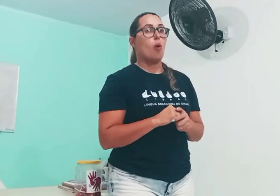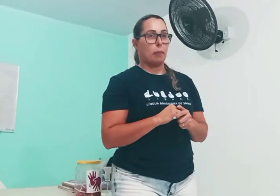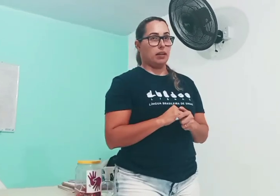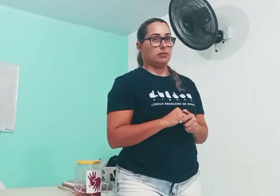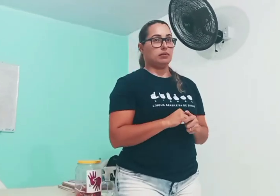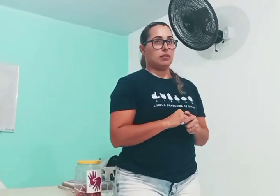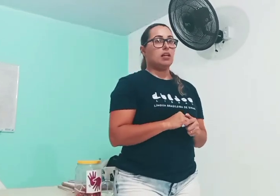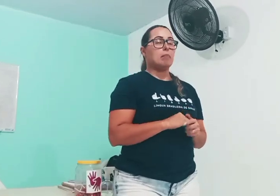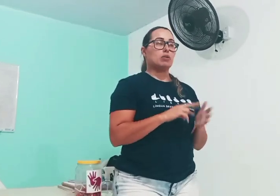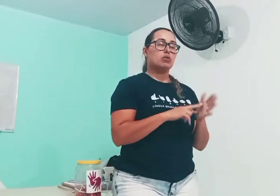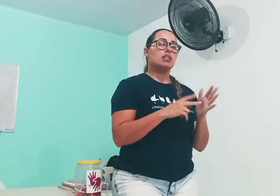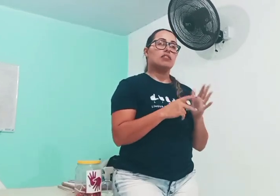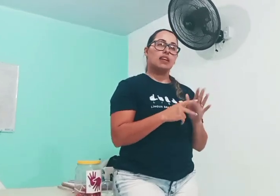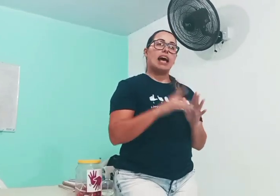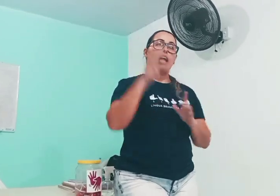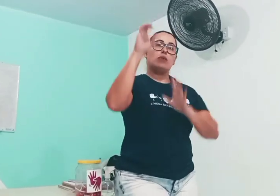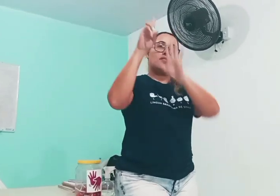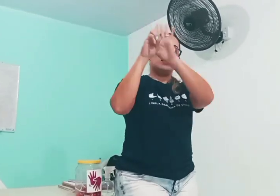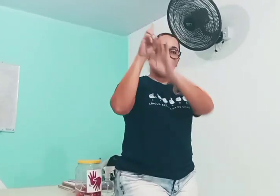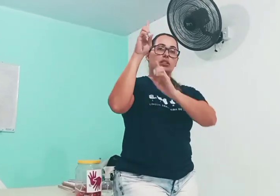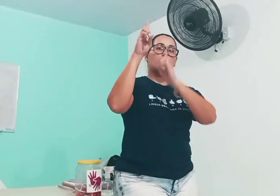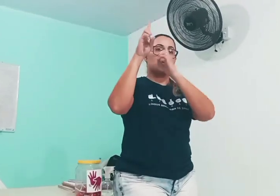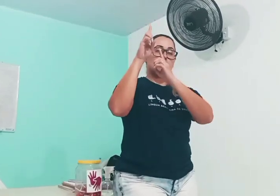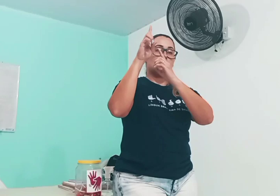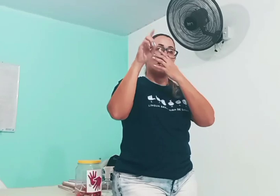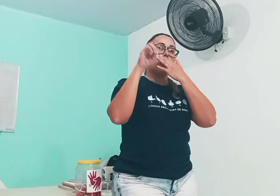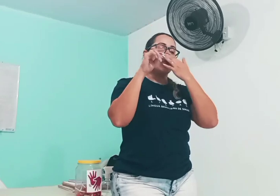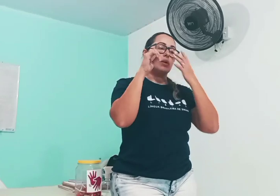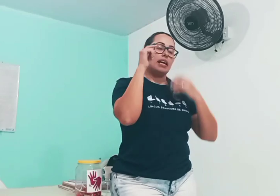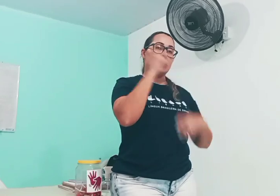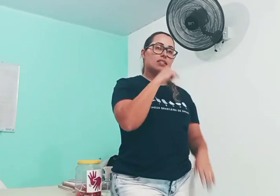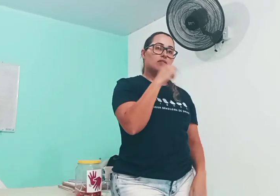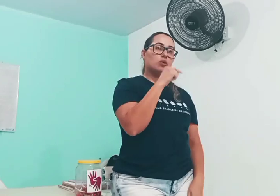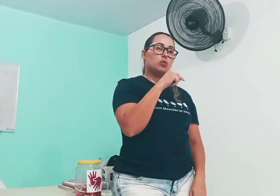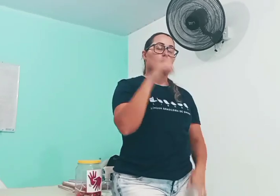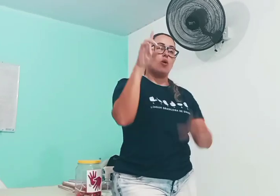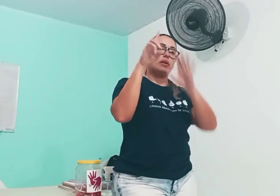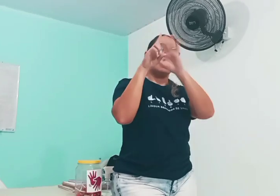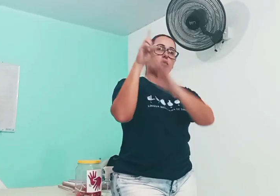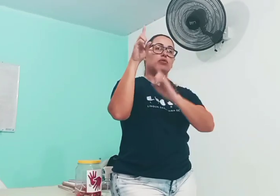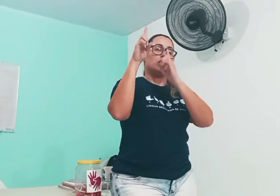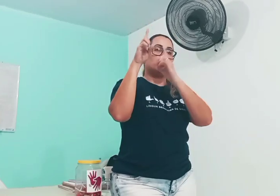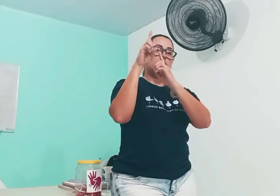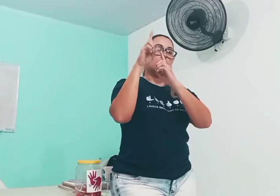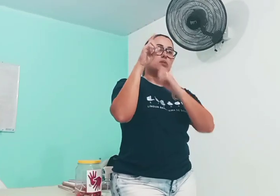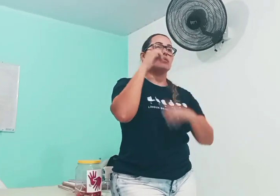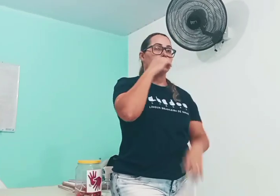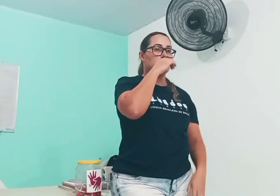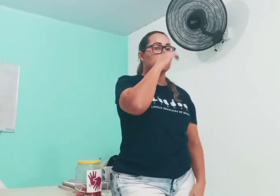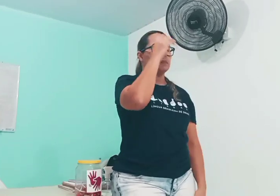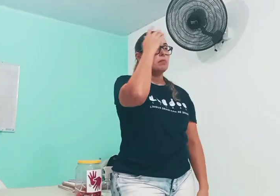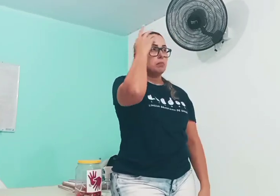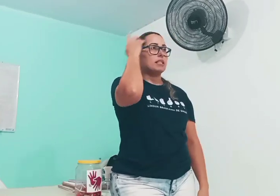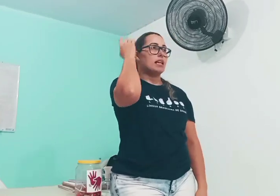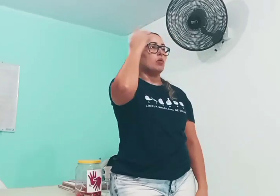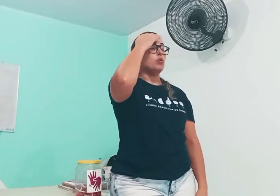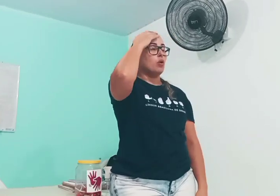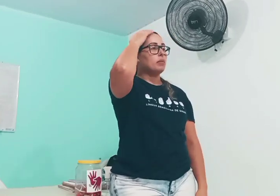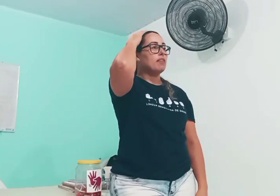Homem. Tá. Mas o significado é Filho de Deus, né? Porque esse Filho do Homem é o Filho de Deus, entendeu? Mas o nome é Filho